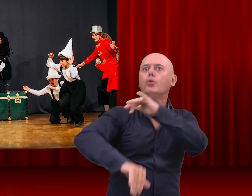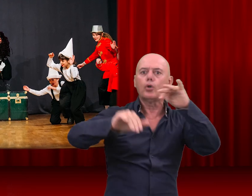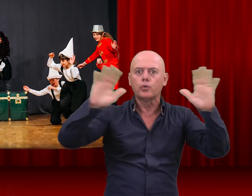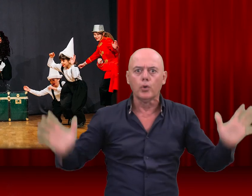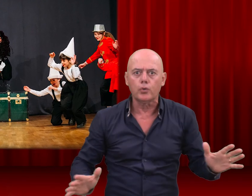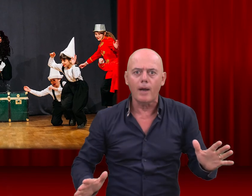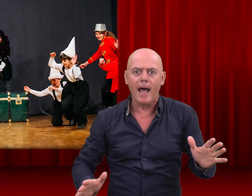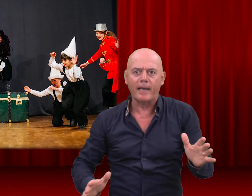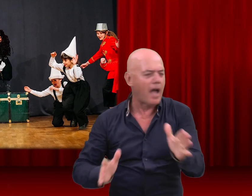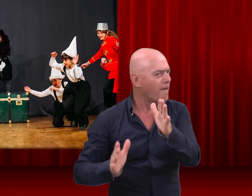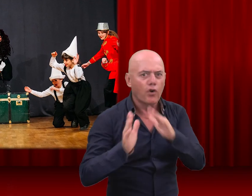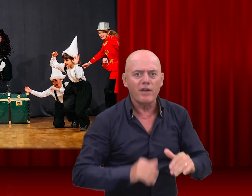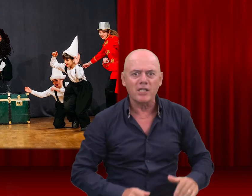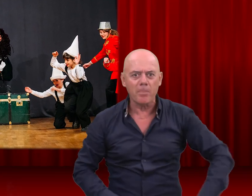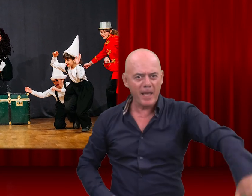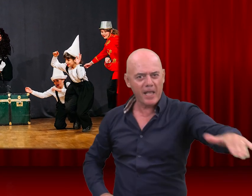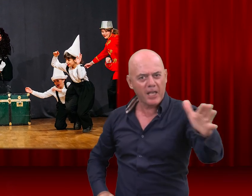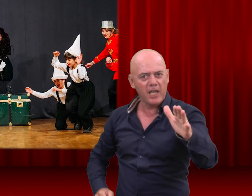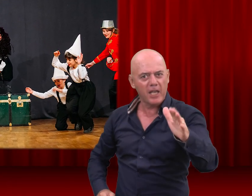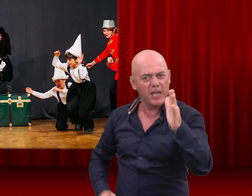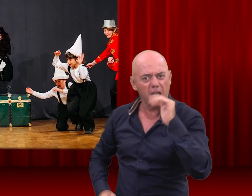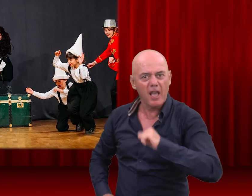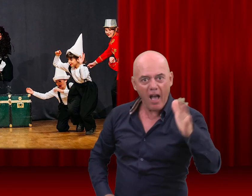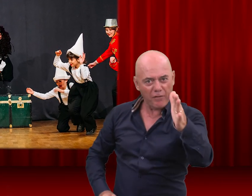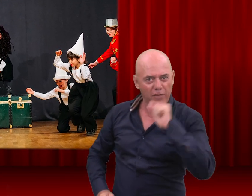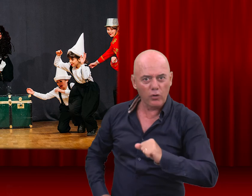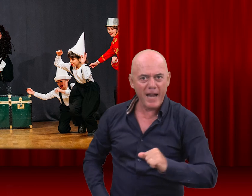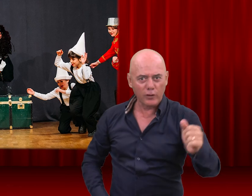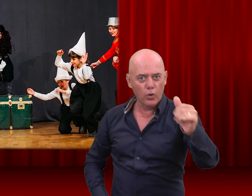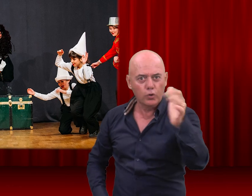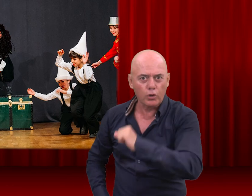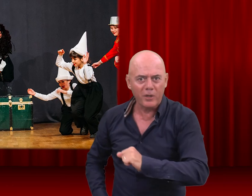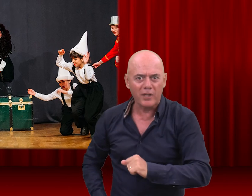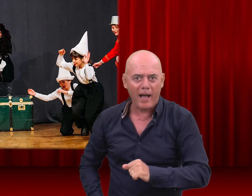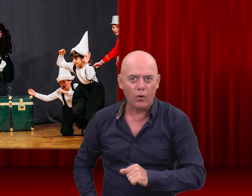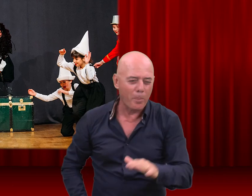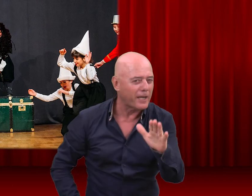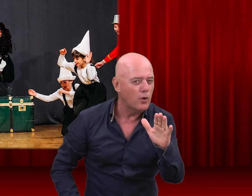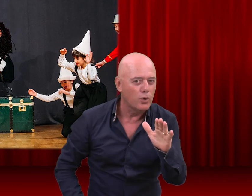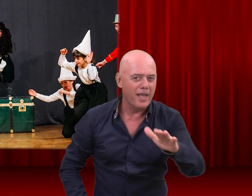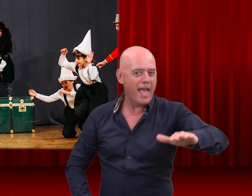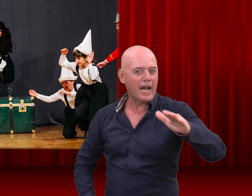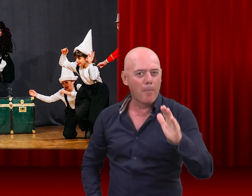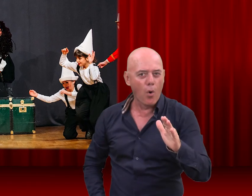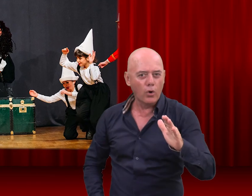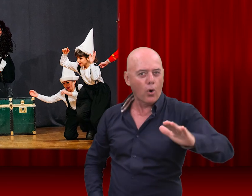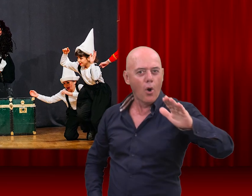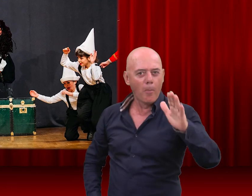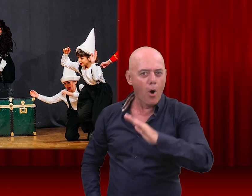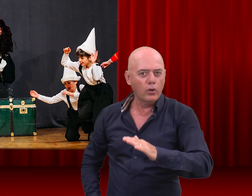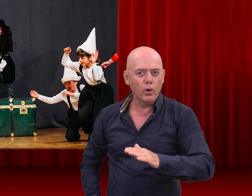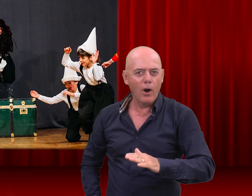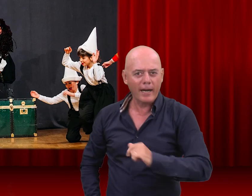Mangiafuoco buttò tutto all'aria. Voleva sapere chi aveva rovinato il suo spettacolo, perché lui era